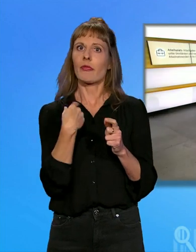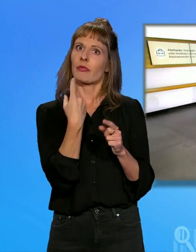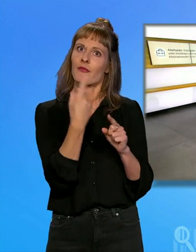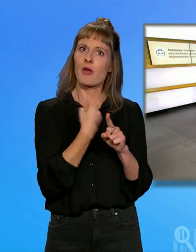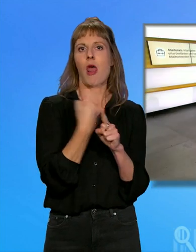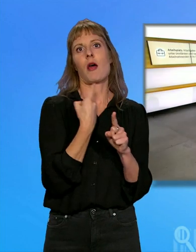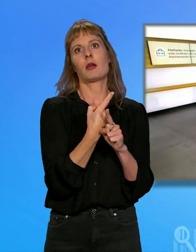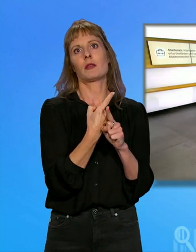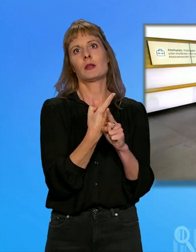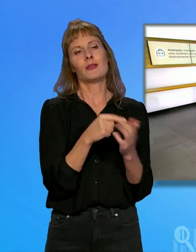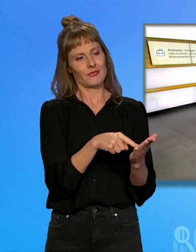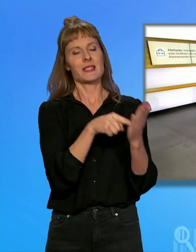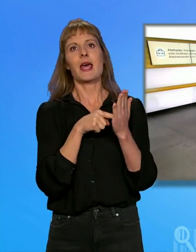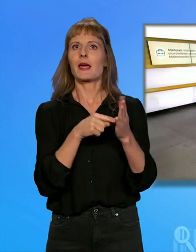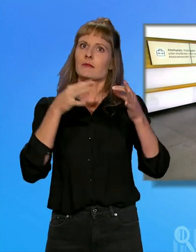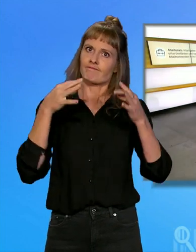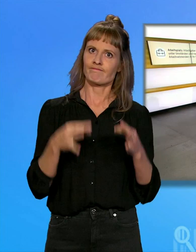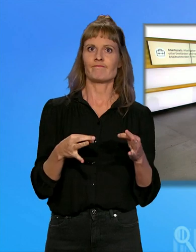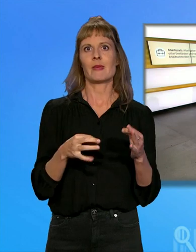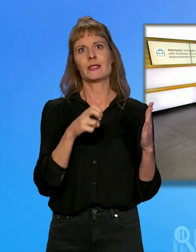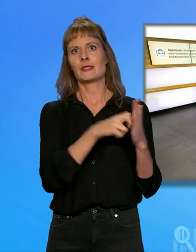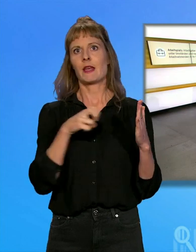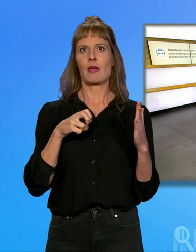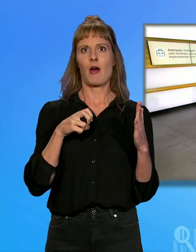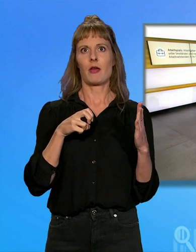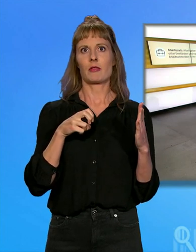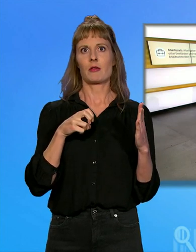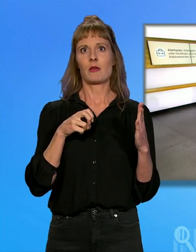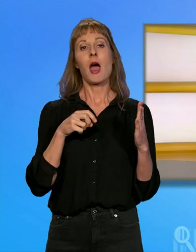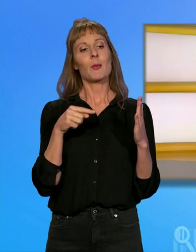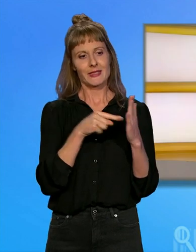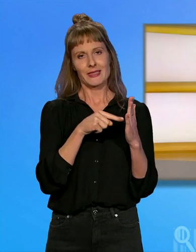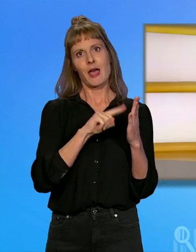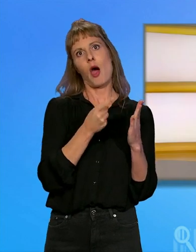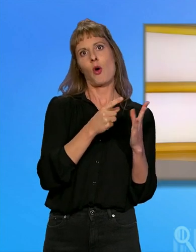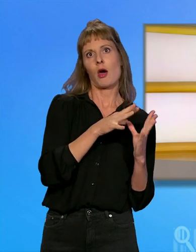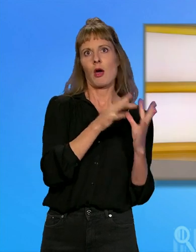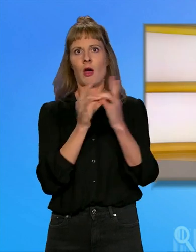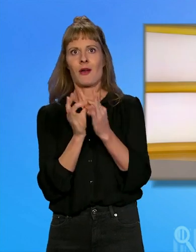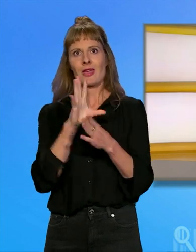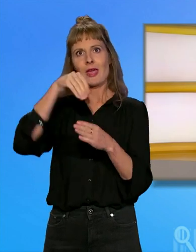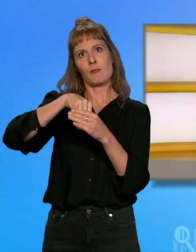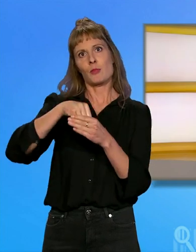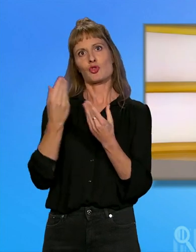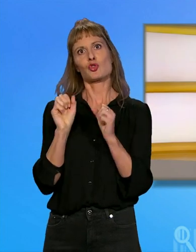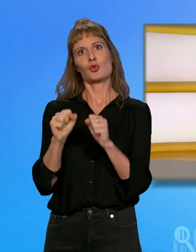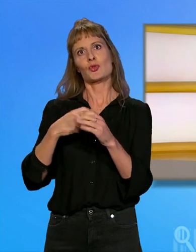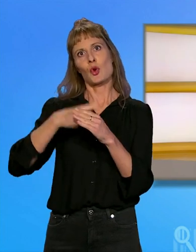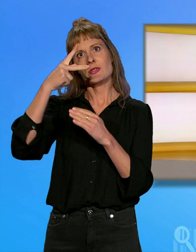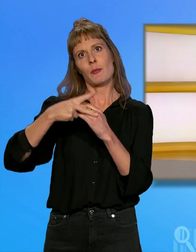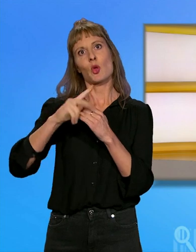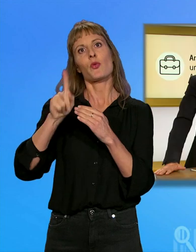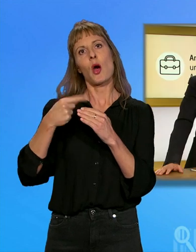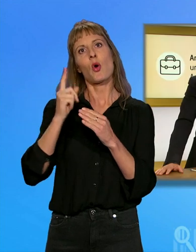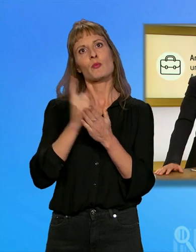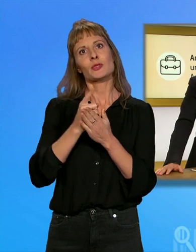oder ob ich einfach getestet bin. Und das ist dann aber notwendigerweise eben verbunden mit dem Schutzkonzept und auch mit regelmäßigen Tests. Jetzt haben wir bereits Fragen